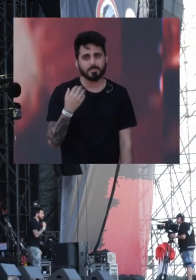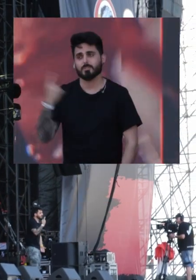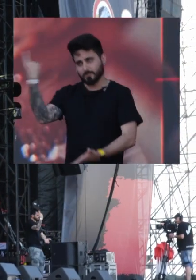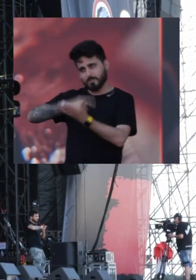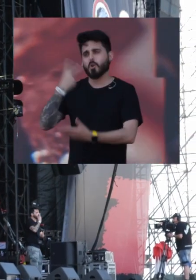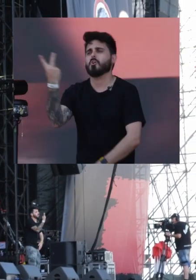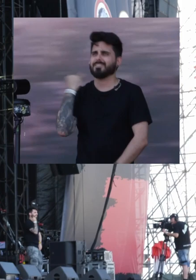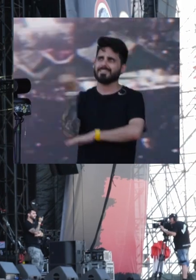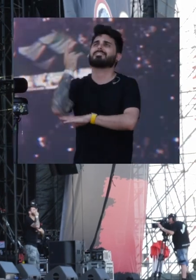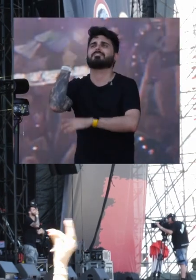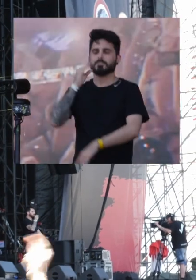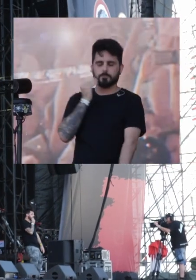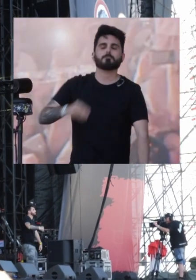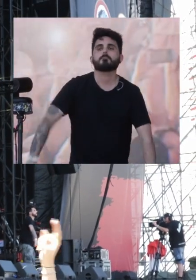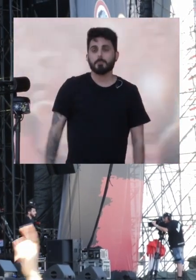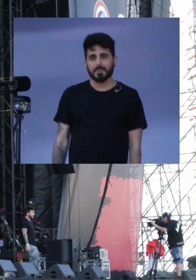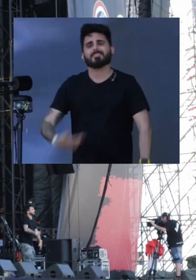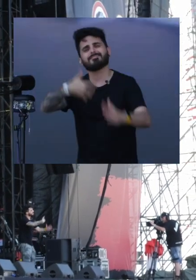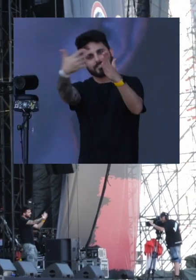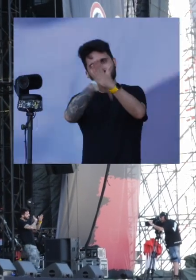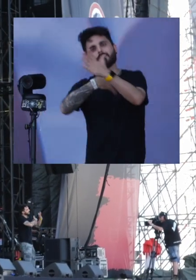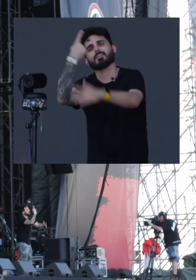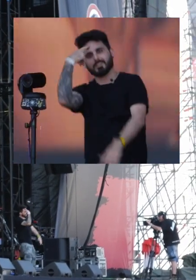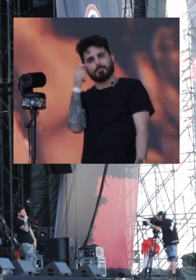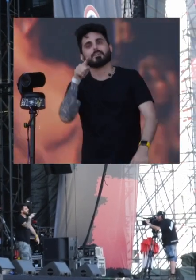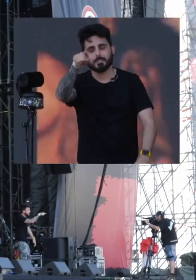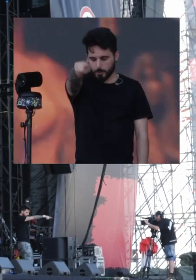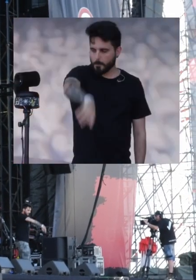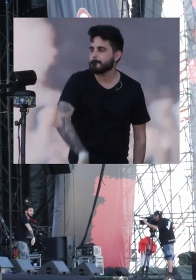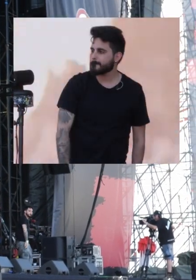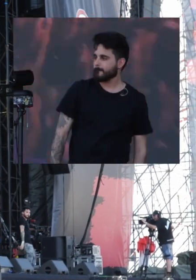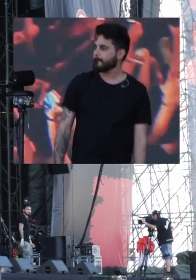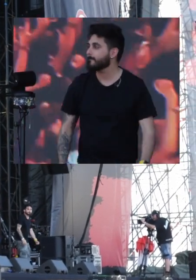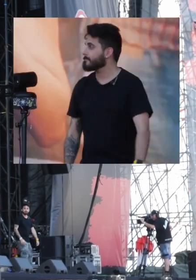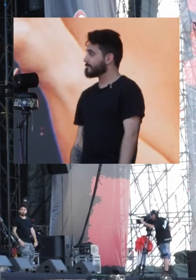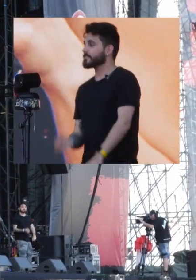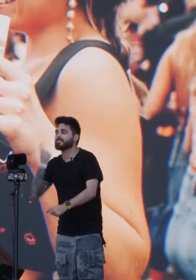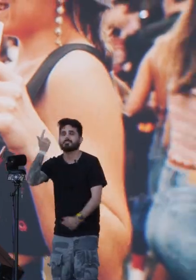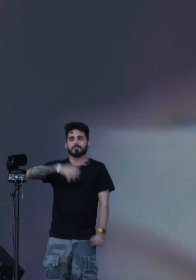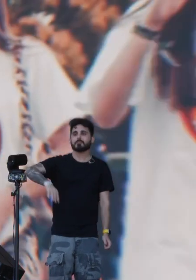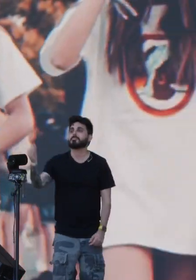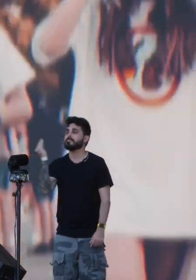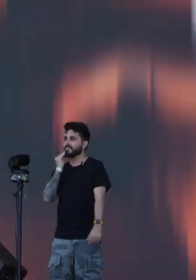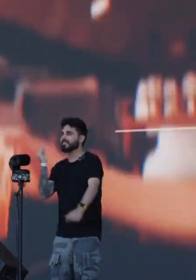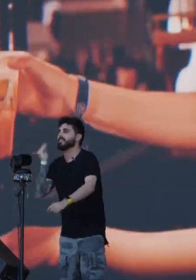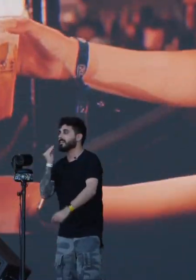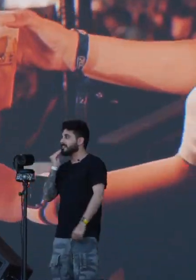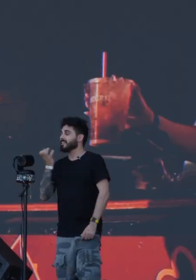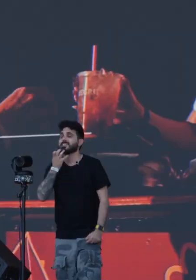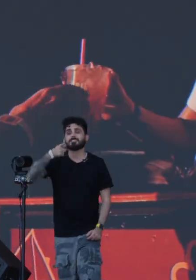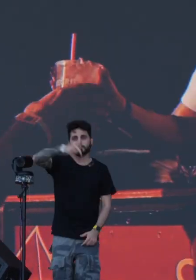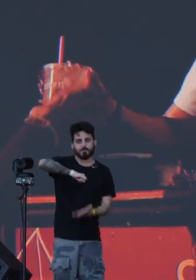Tornis encara que sembli mentida, que encara em creï tot el que em dius. Sembla